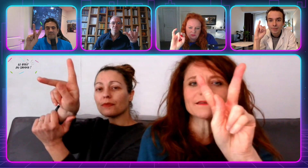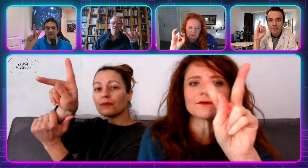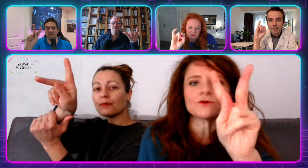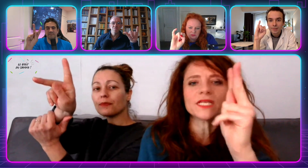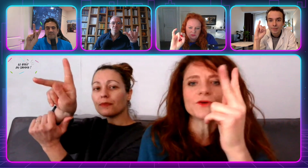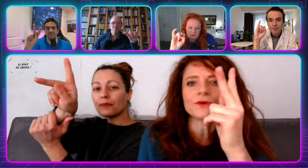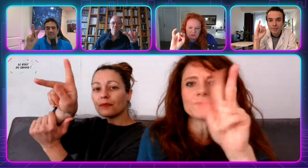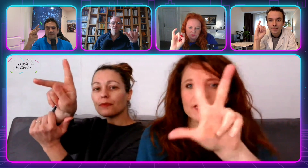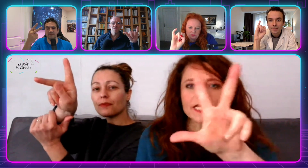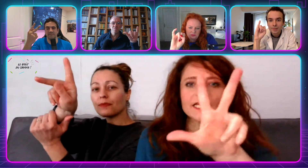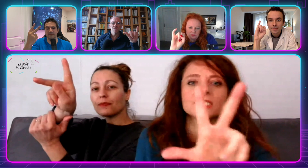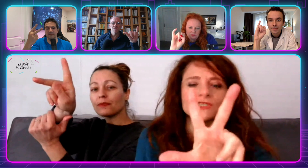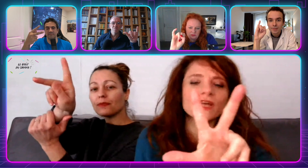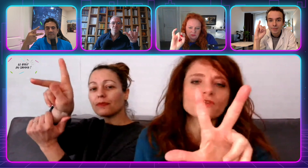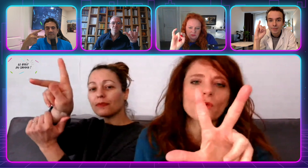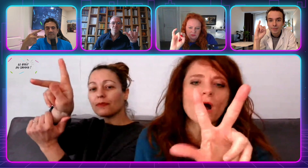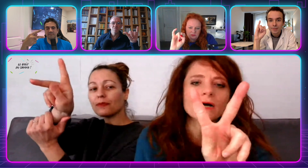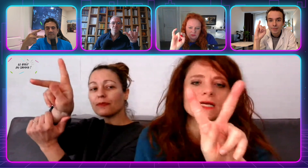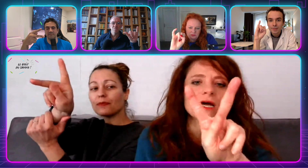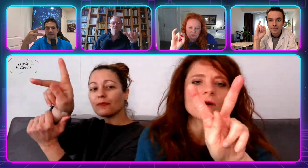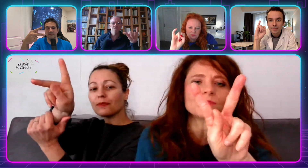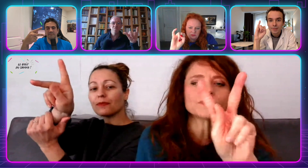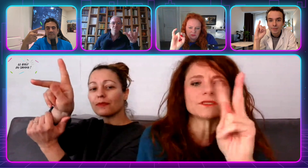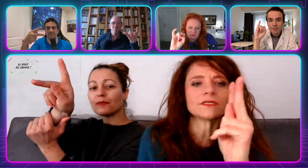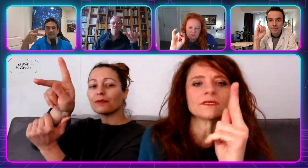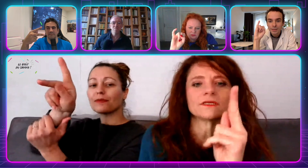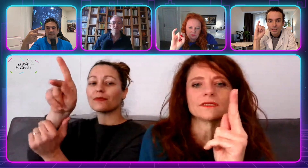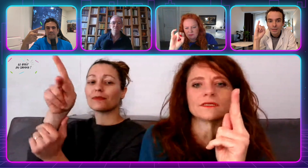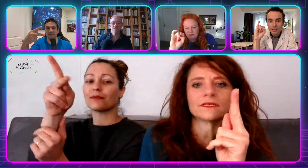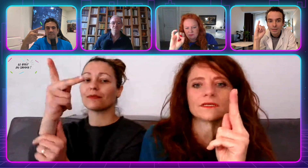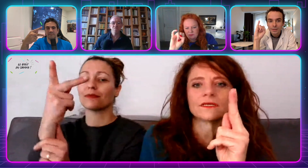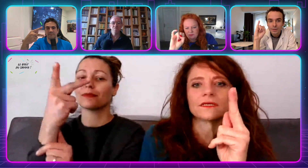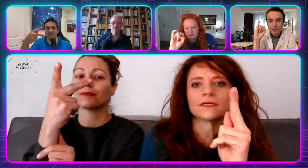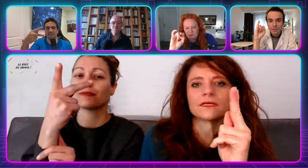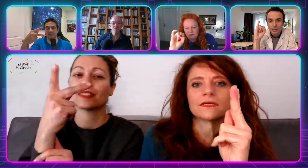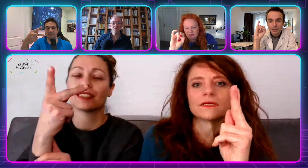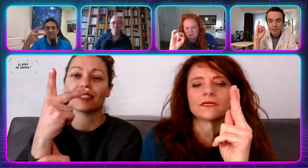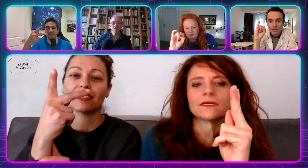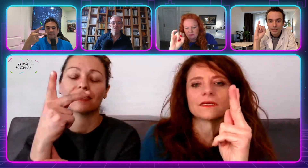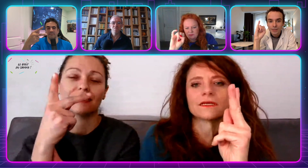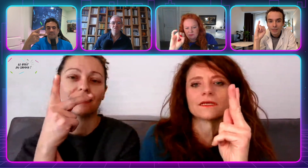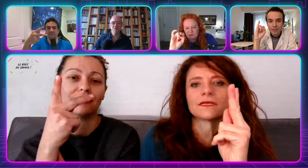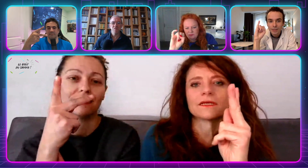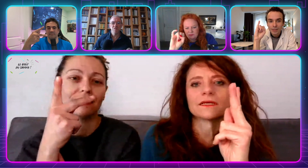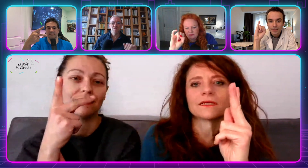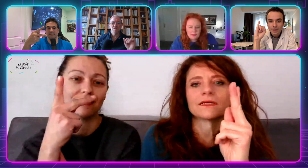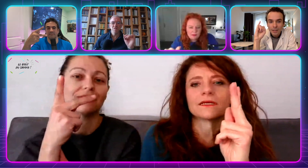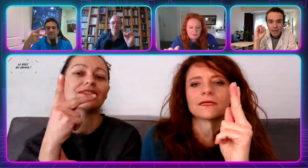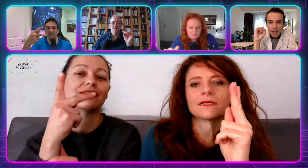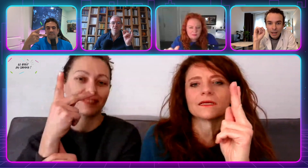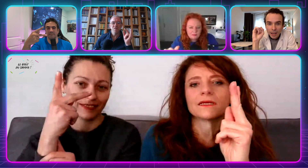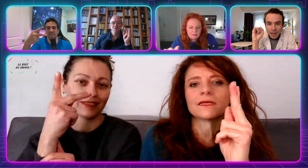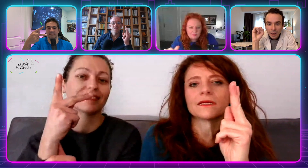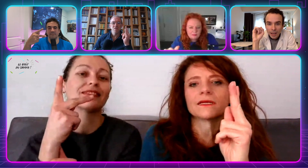vient le mettre au milieu. Vous voyez? Je fais un 3 et hop.